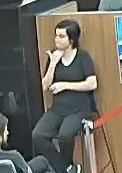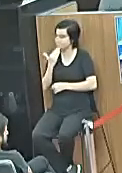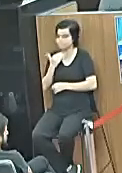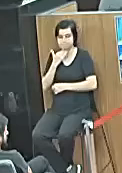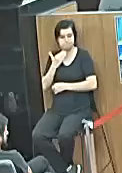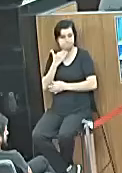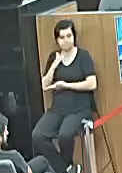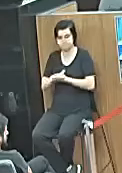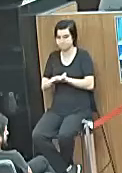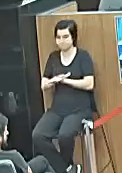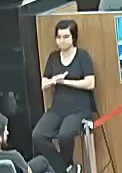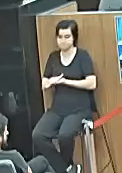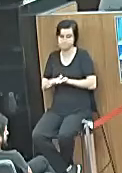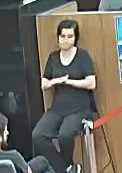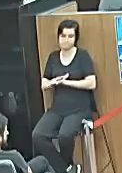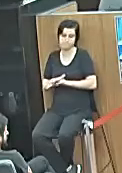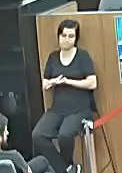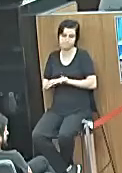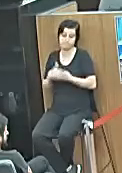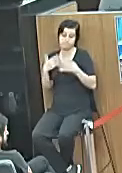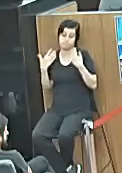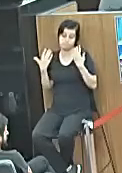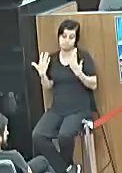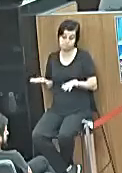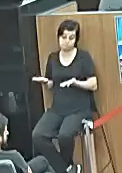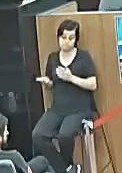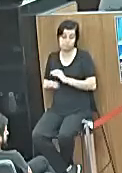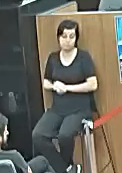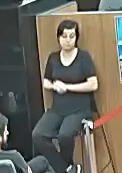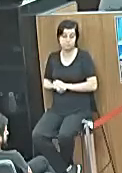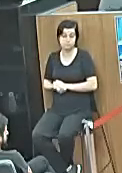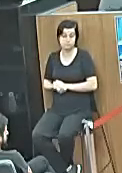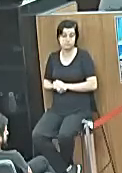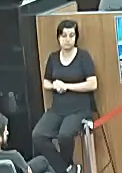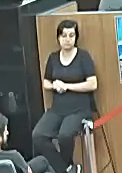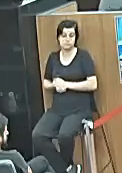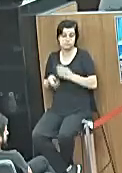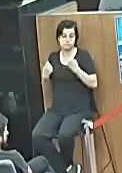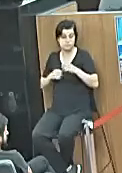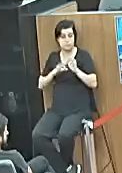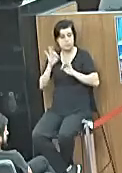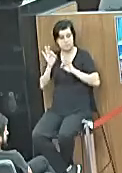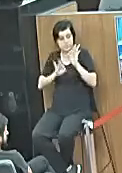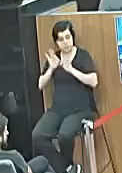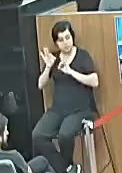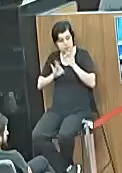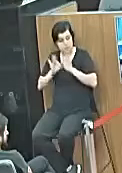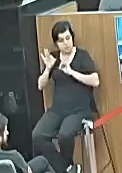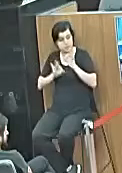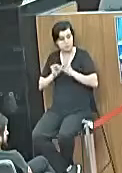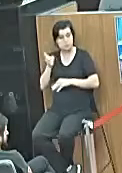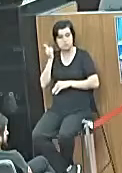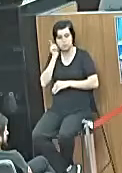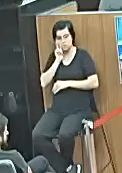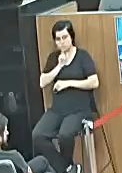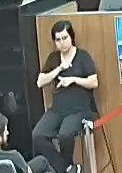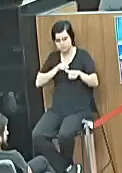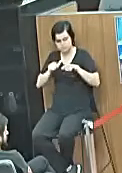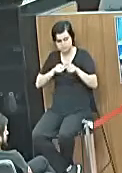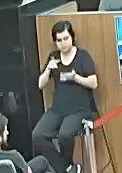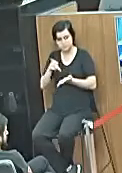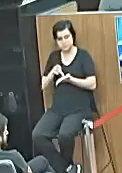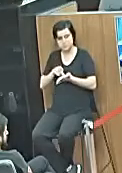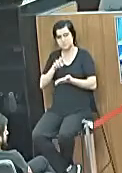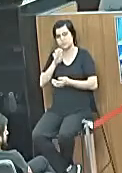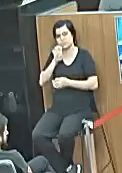décimo do problema na minha opinião enfim então é exatamente fazer um planejamento para que seja levado serviços essenciais do estado